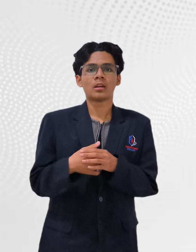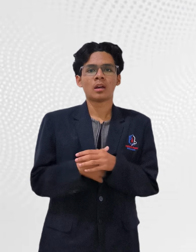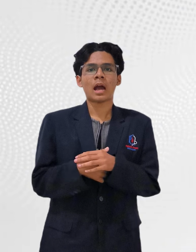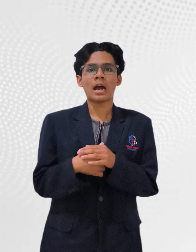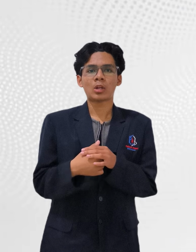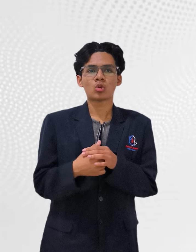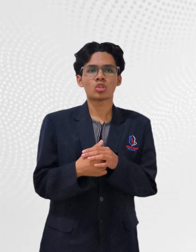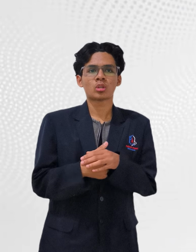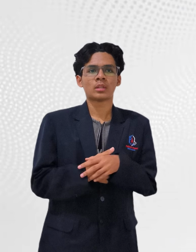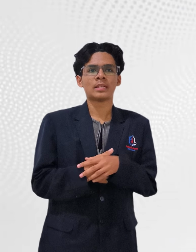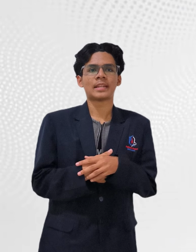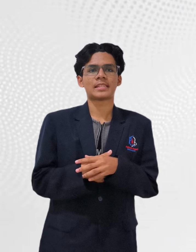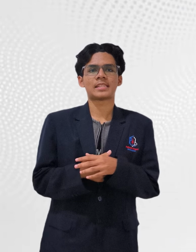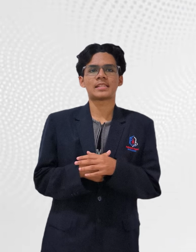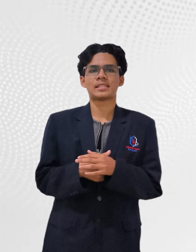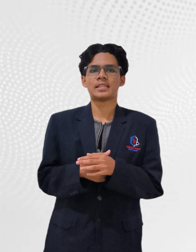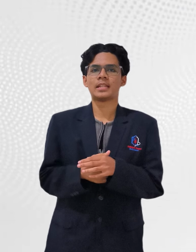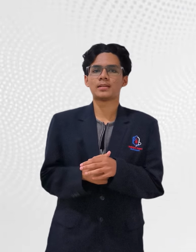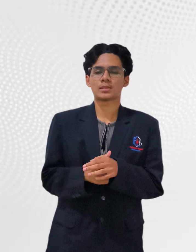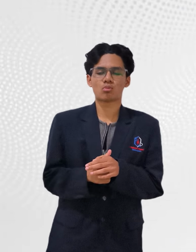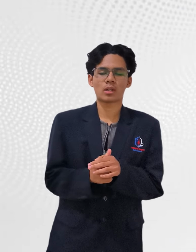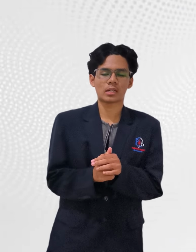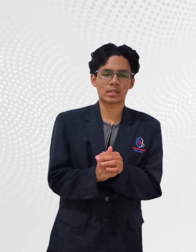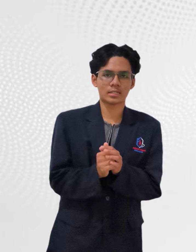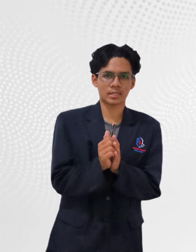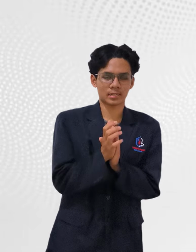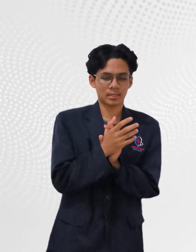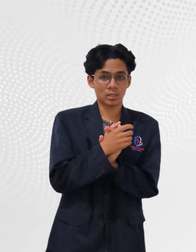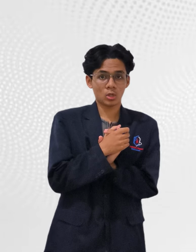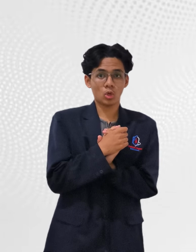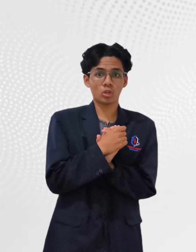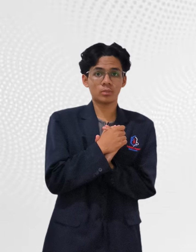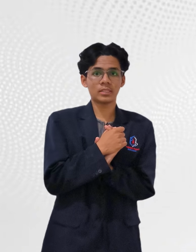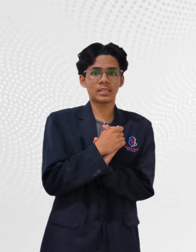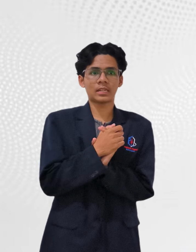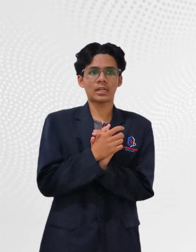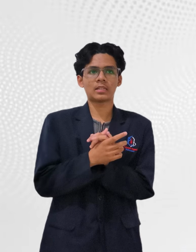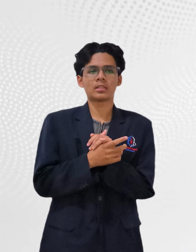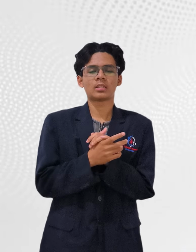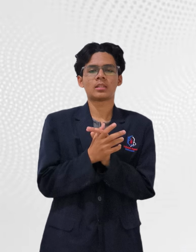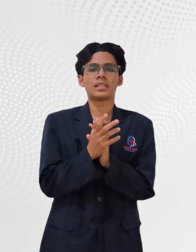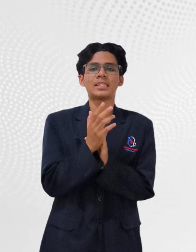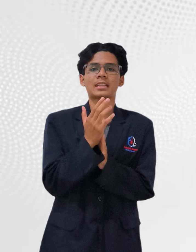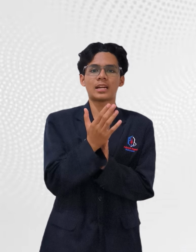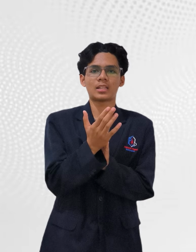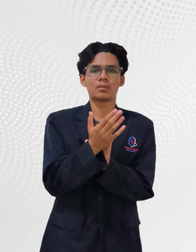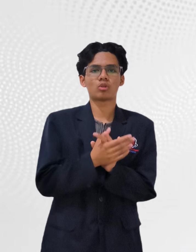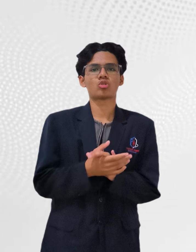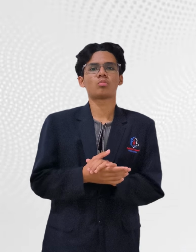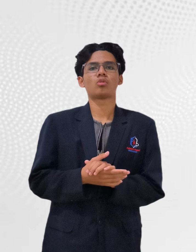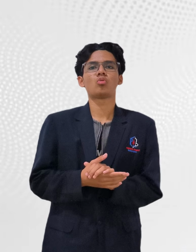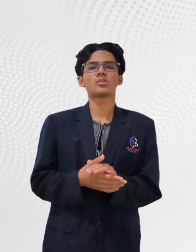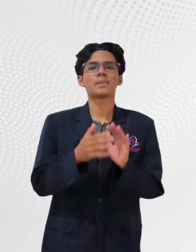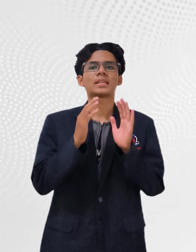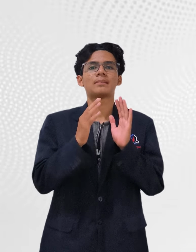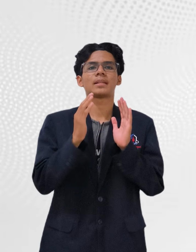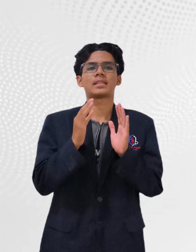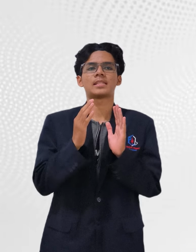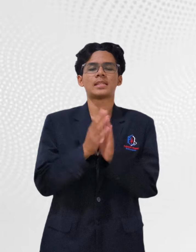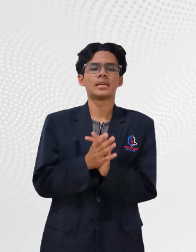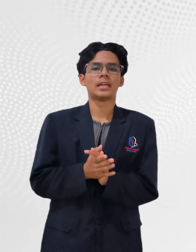tegangan, arus, dan resistansi dalam sebuah rangkaian listrik. Hukum ini dinyatakan dalam